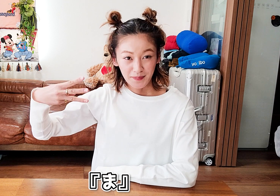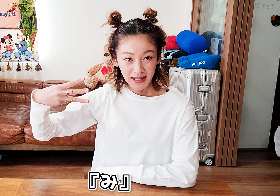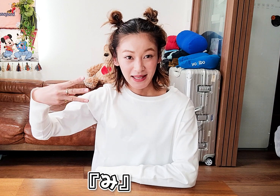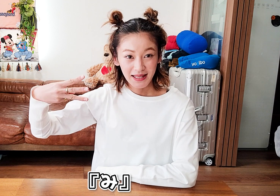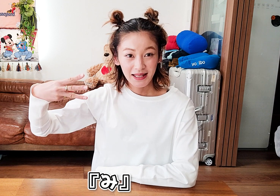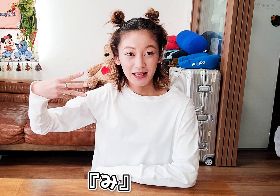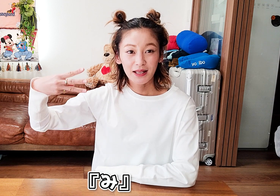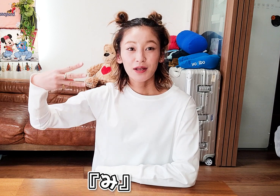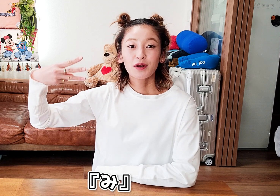み